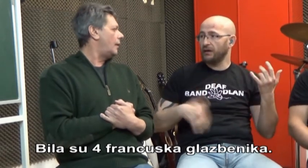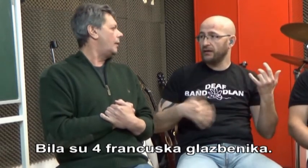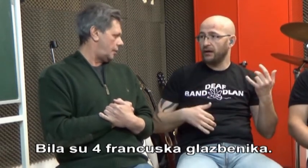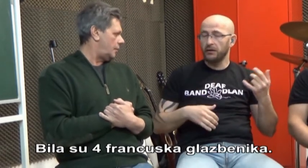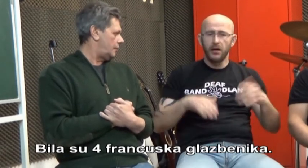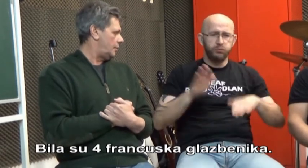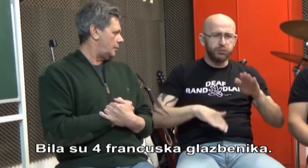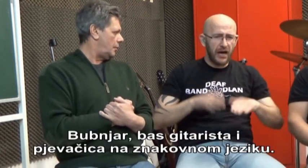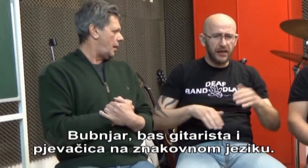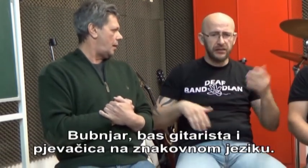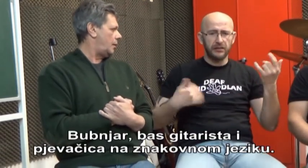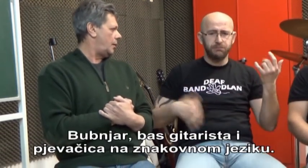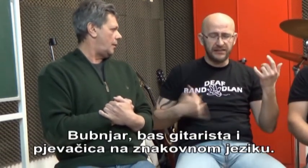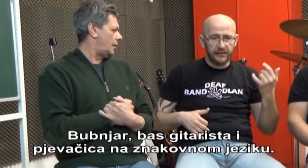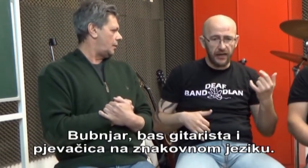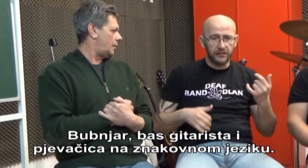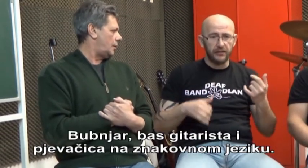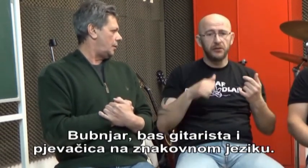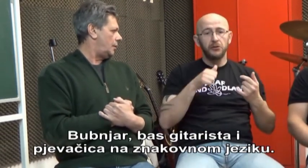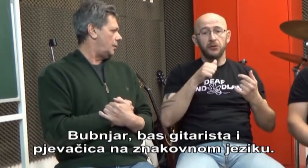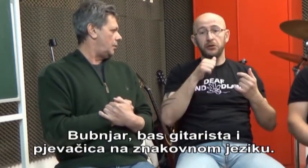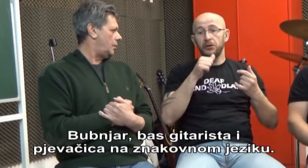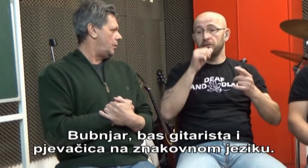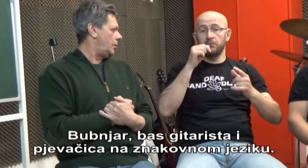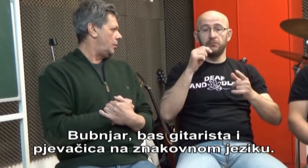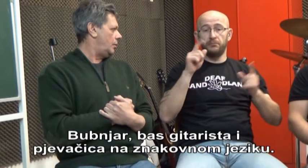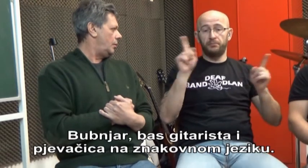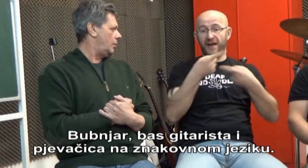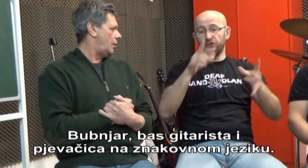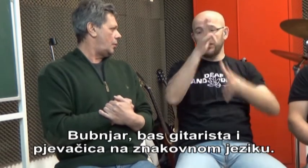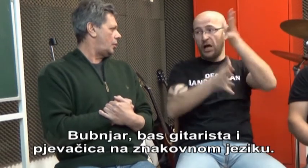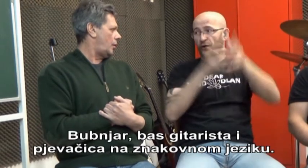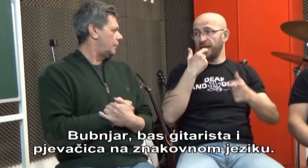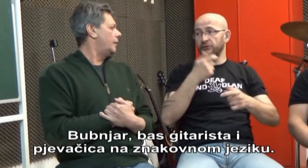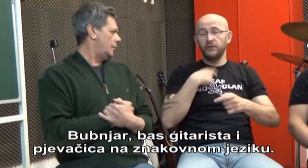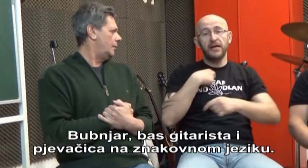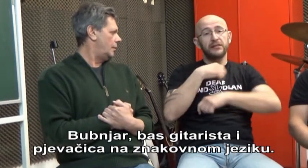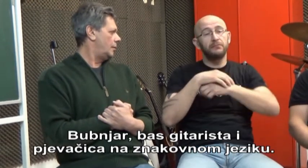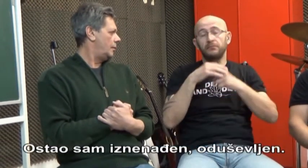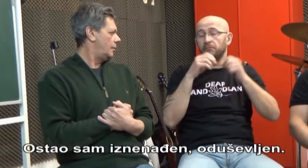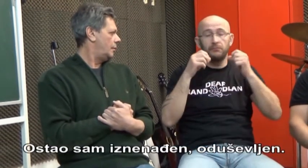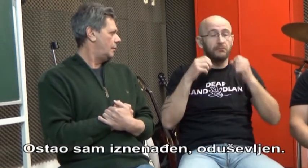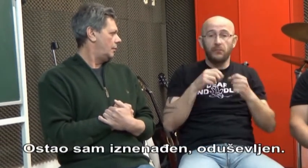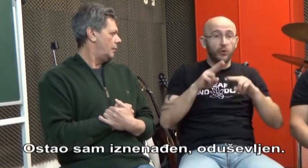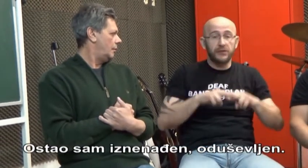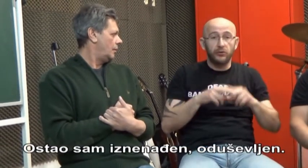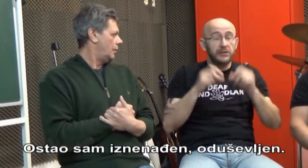glazbenika, bubnjari, bas i gitara i pjevao na znakom jeziku, jakom